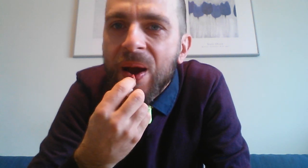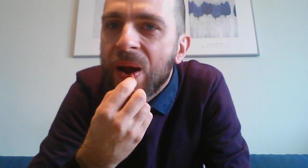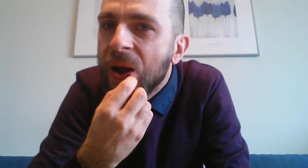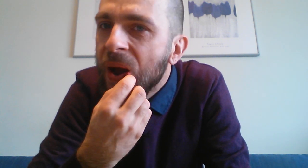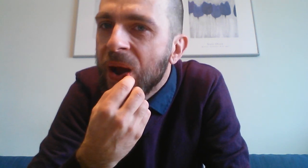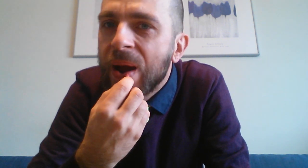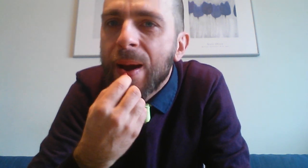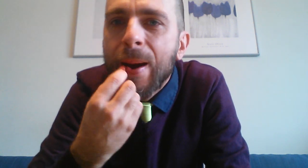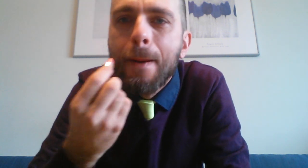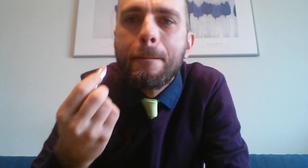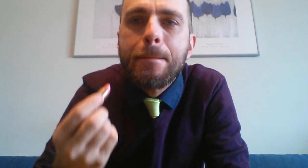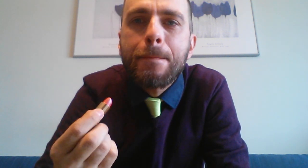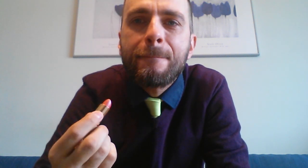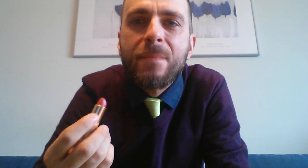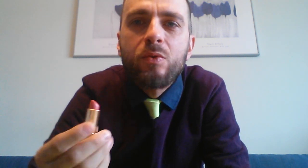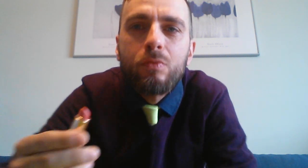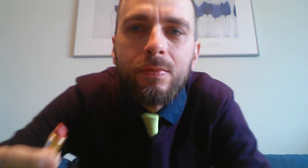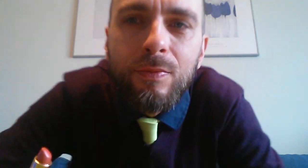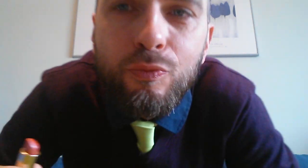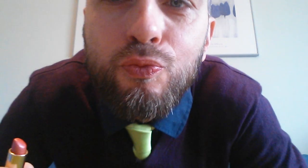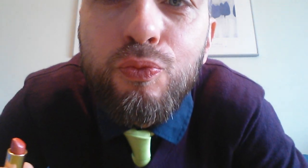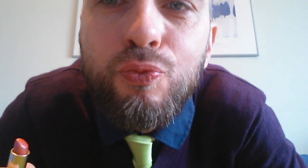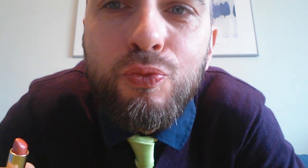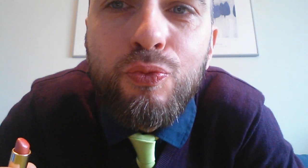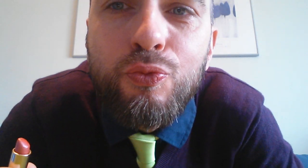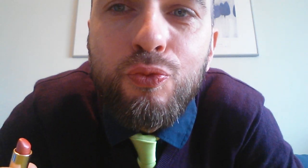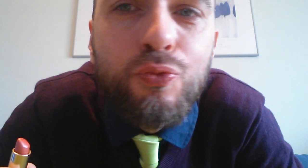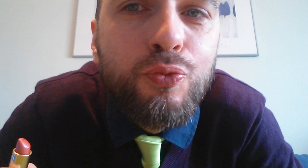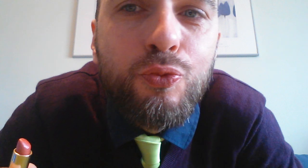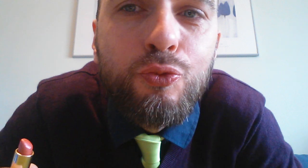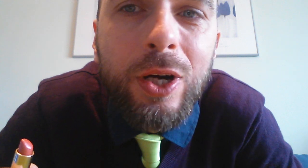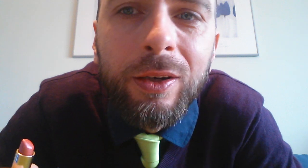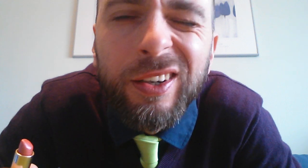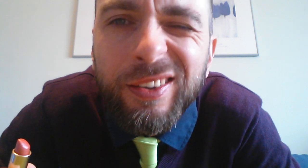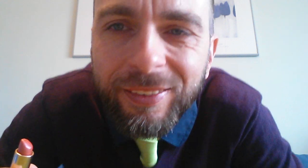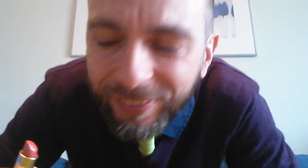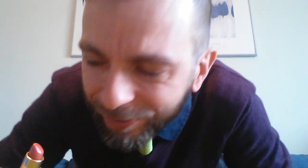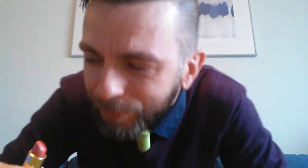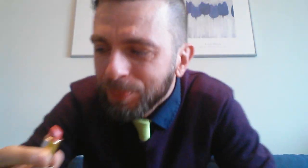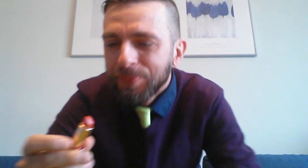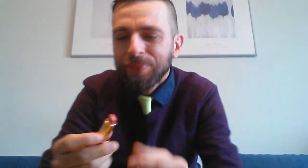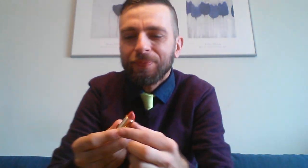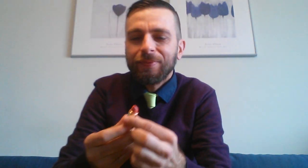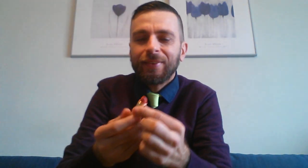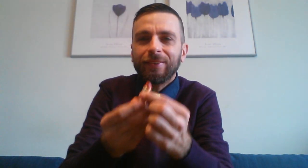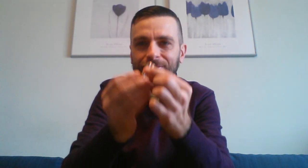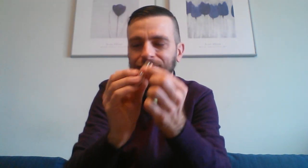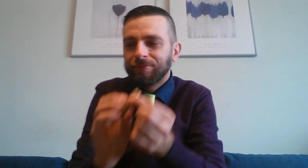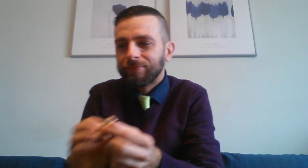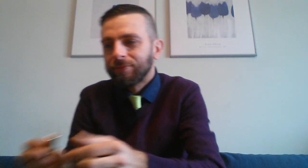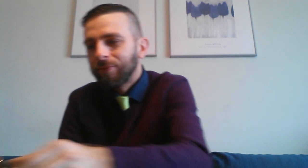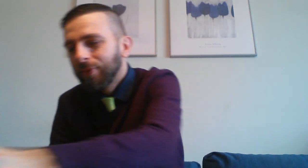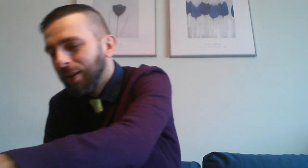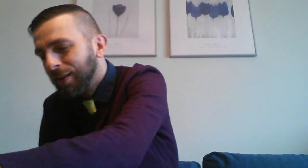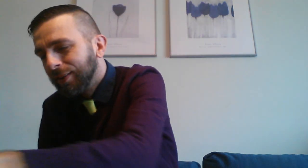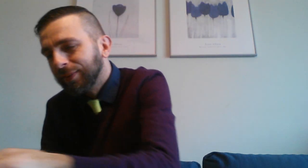będzie. Joanna Kaczyńska ze wsi Mystki Rzym w powiecie wysokomazowieckim, jak większość rolników w tym powiecie, razem z mężem